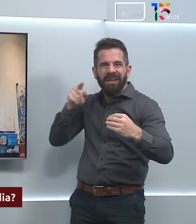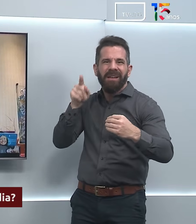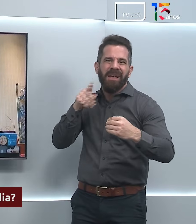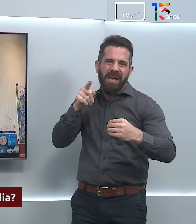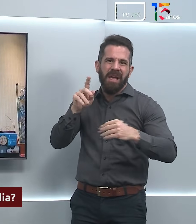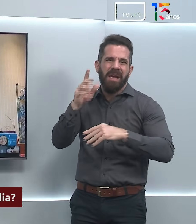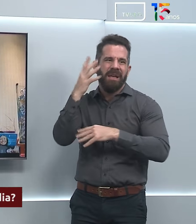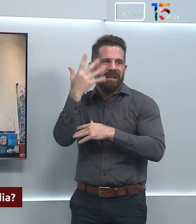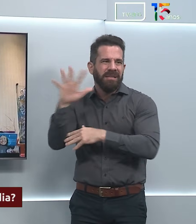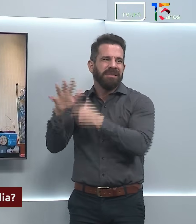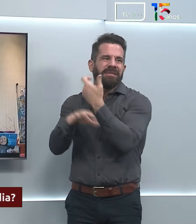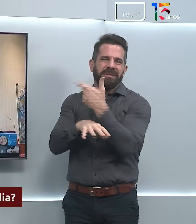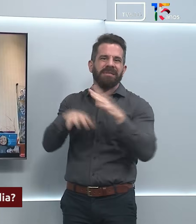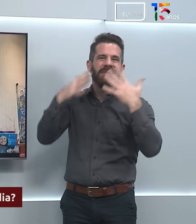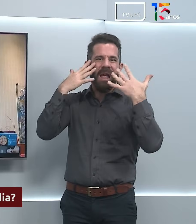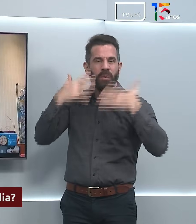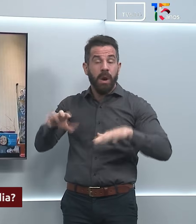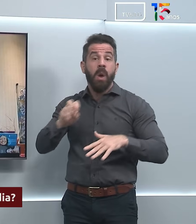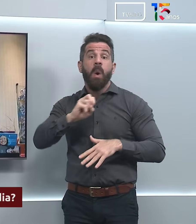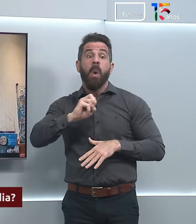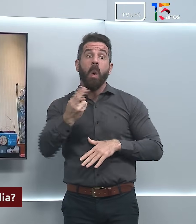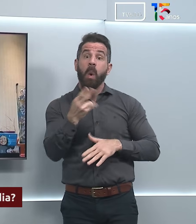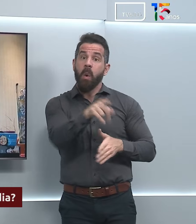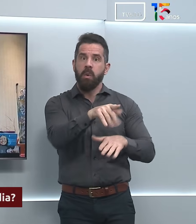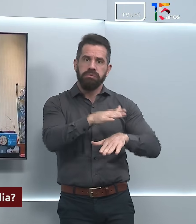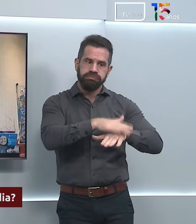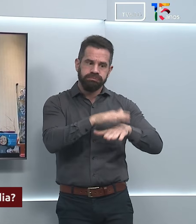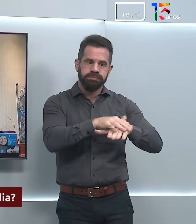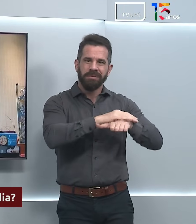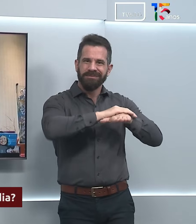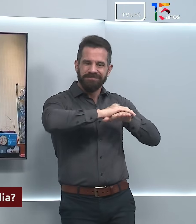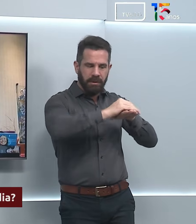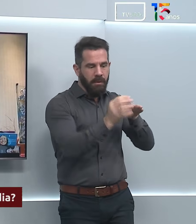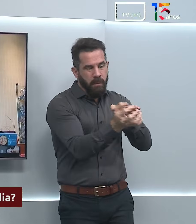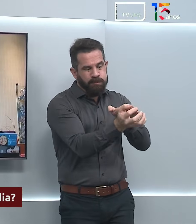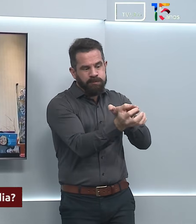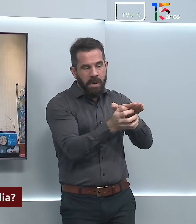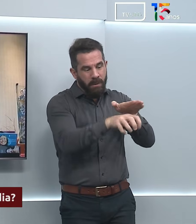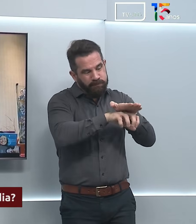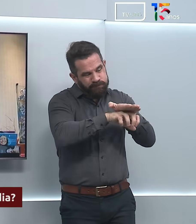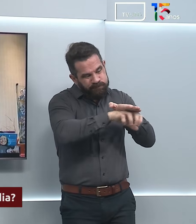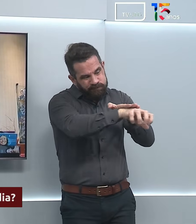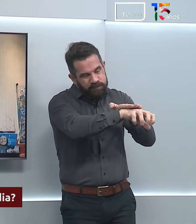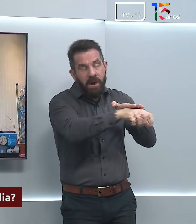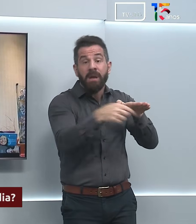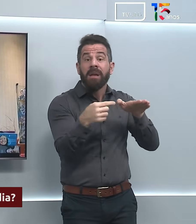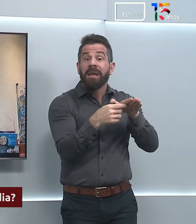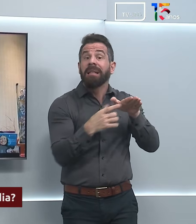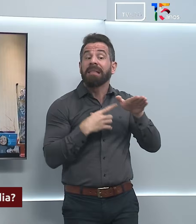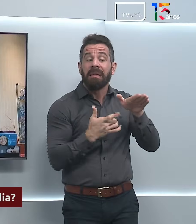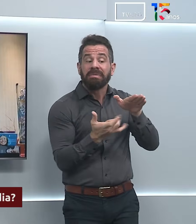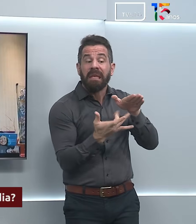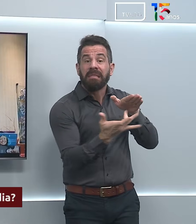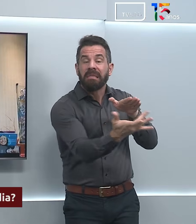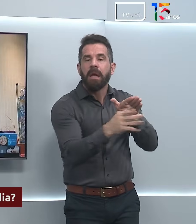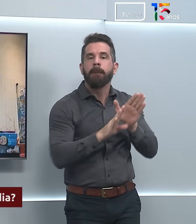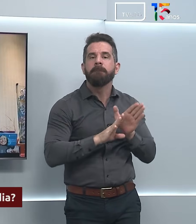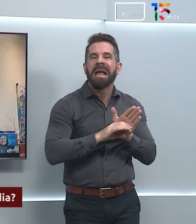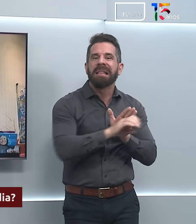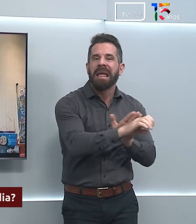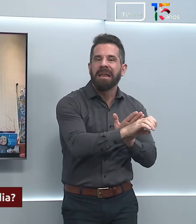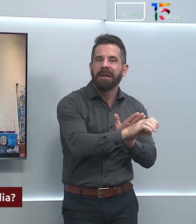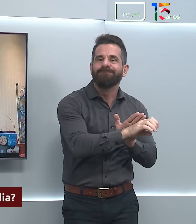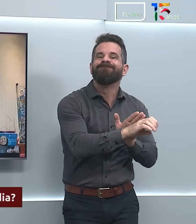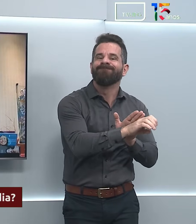ou artificiais, o problema é que elas retêm muita bactéria, porque elas ficam ali sujeitas à